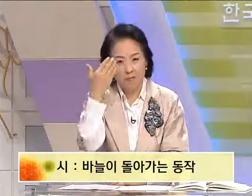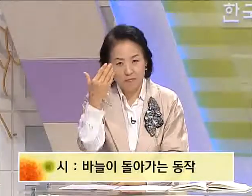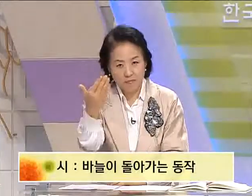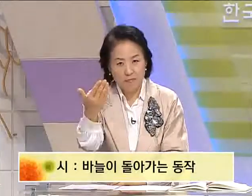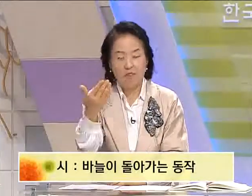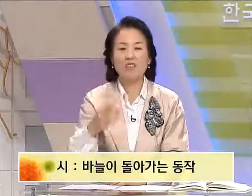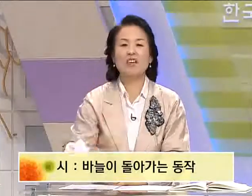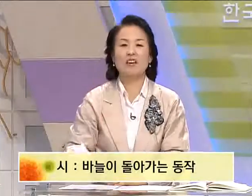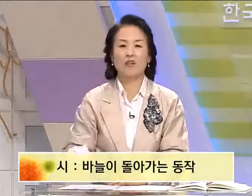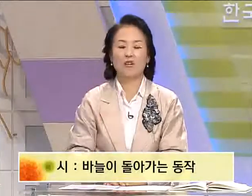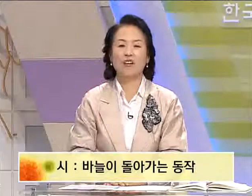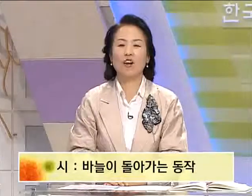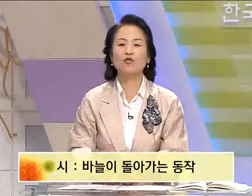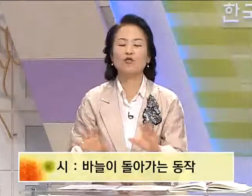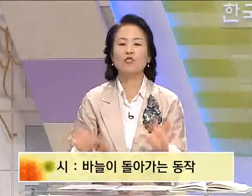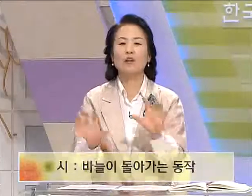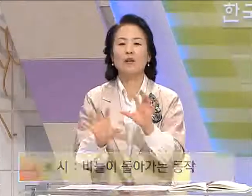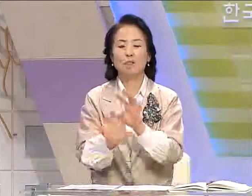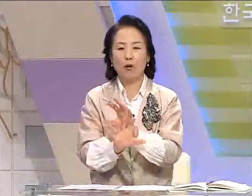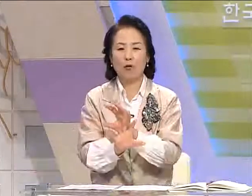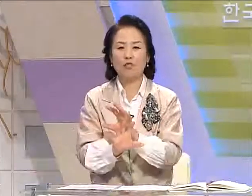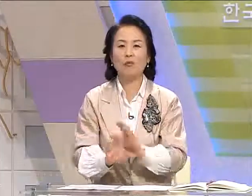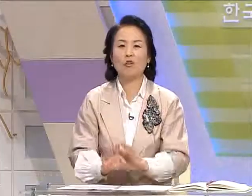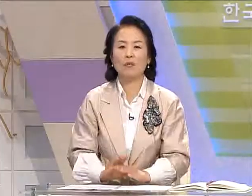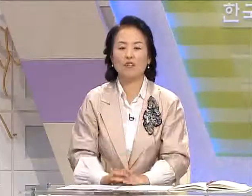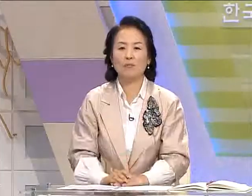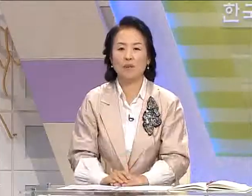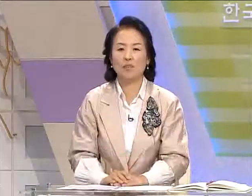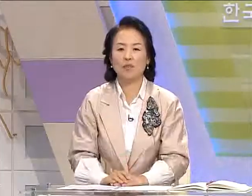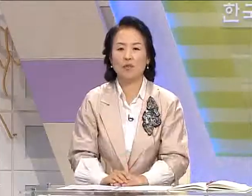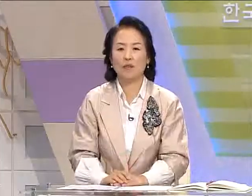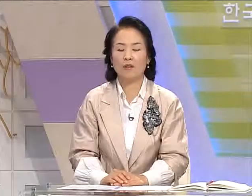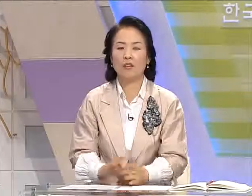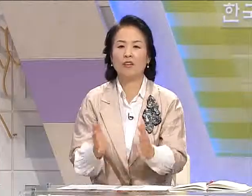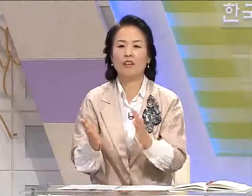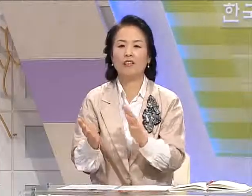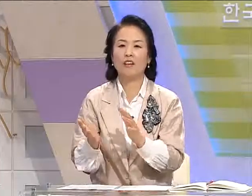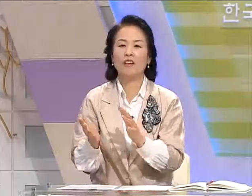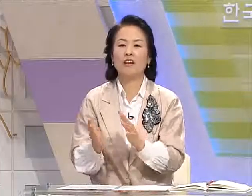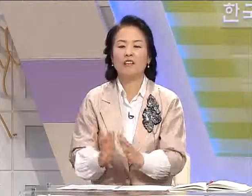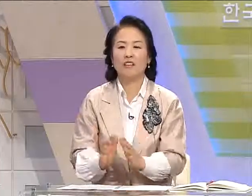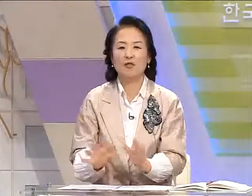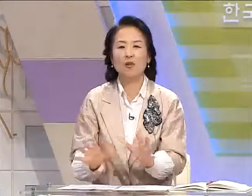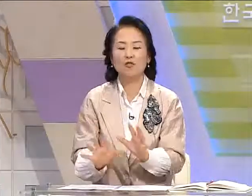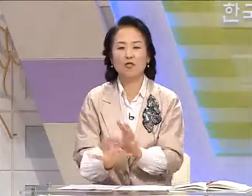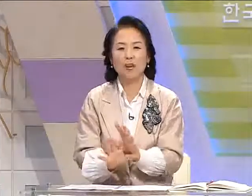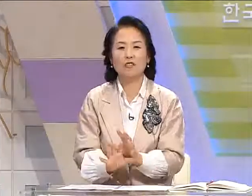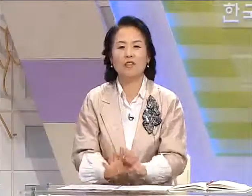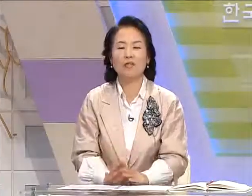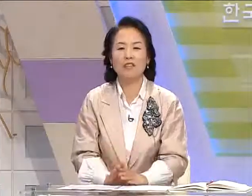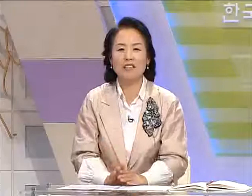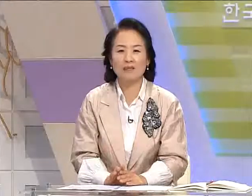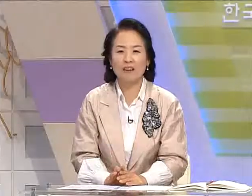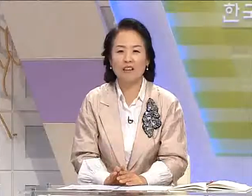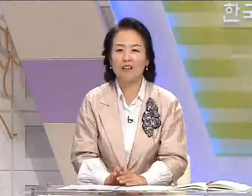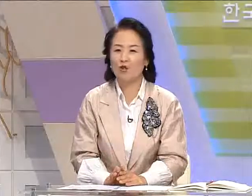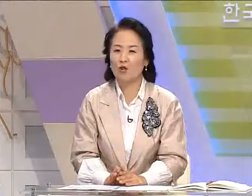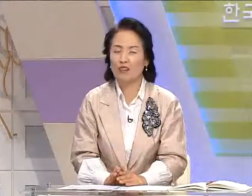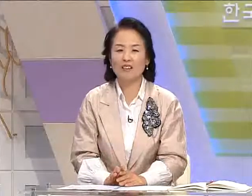몇 시예요. 이렇게 어순을 바꿔서 표현하면 지금 몇 시예요가 되는데요. 자, 조금 어순이 바뀌어서 어렵긴 하지만 수화는